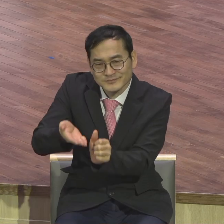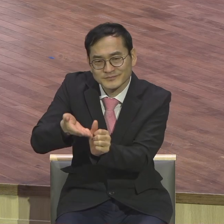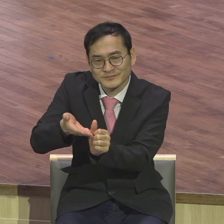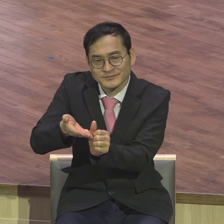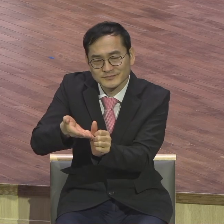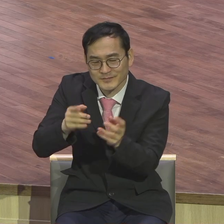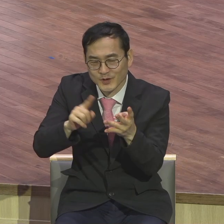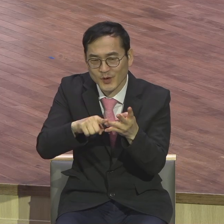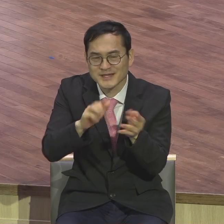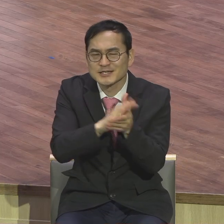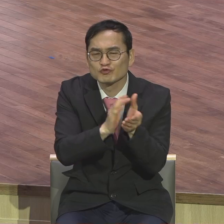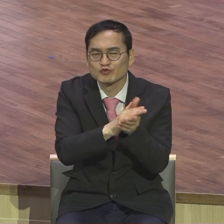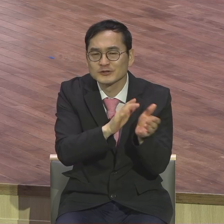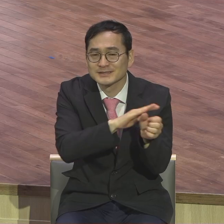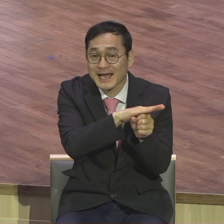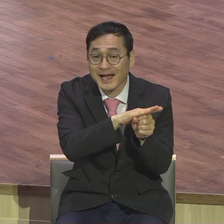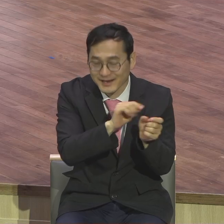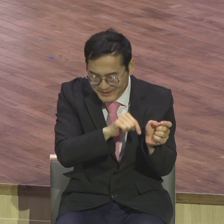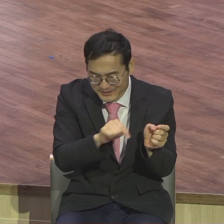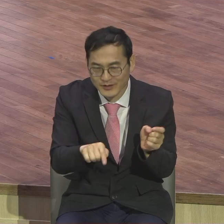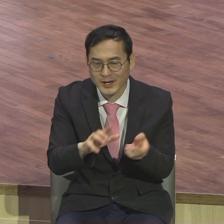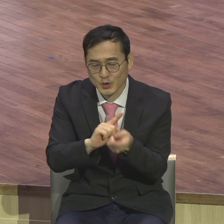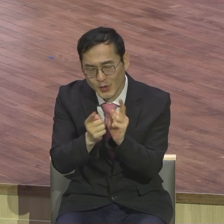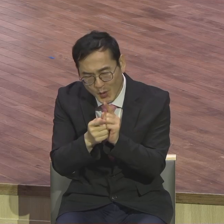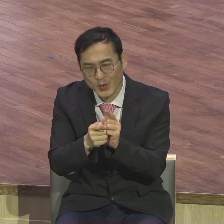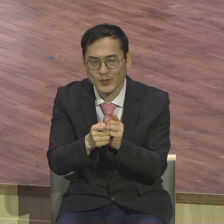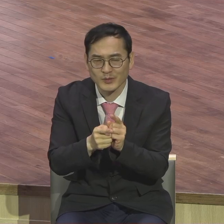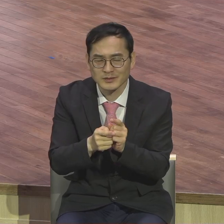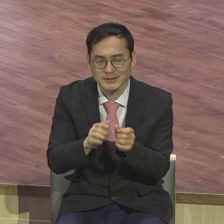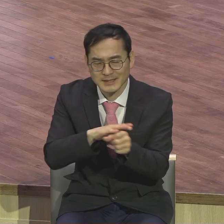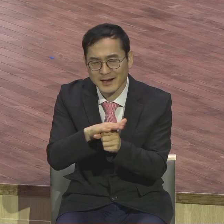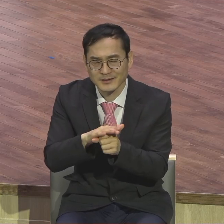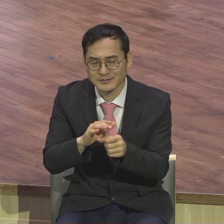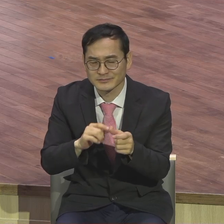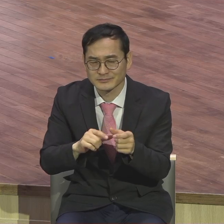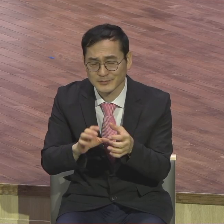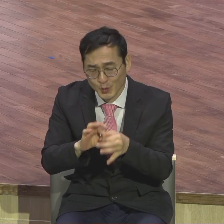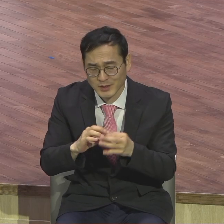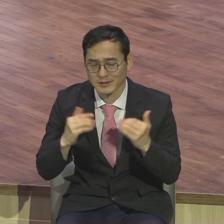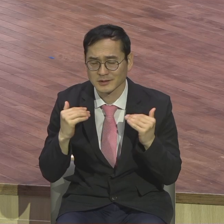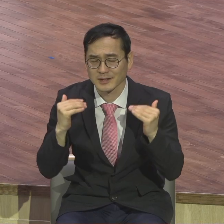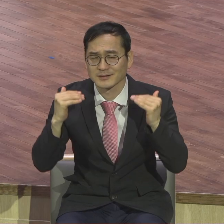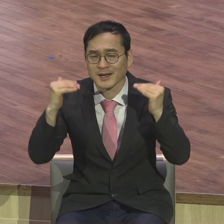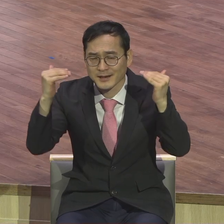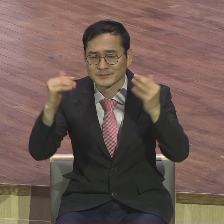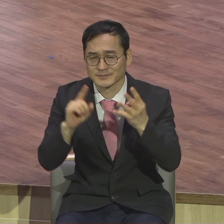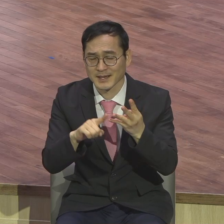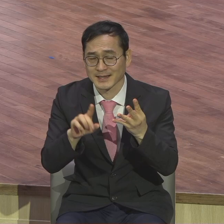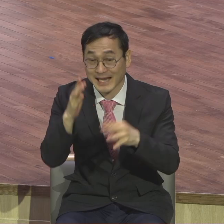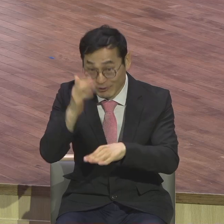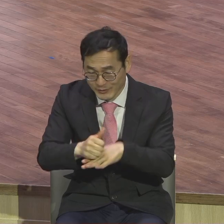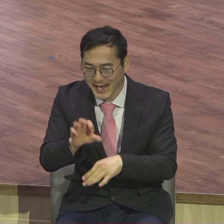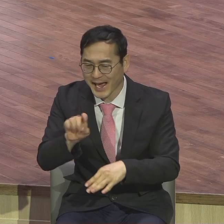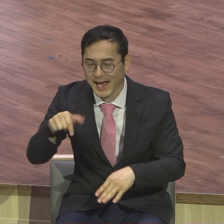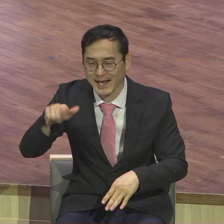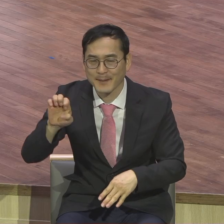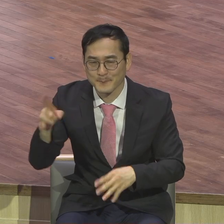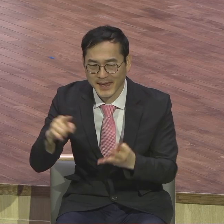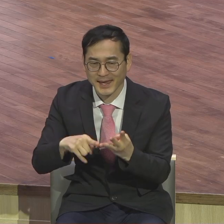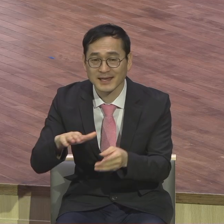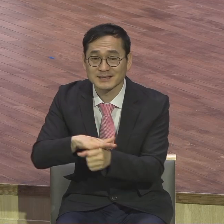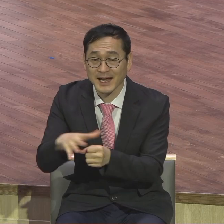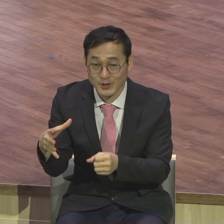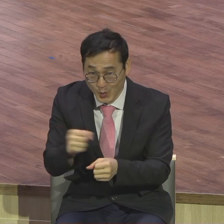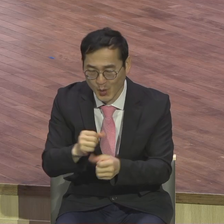필리아의 사랑으로 이렇게 다듬어지고 아가페 사랑으로 완성된다. 그렇게